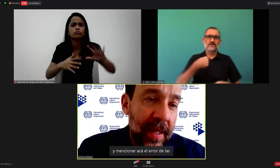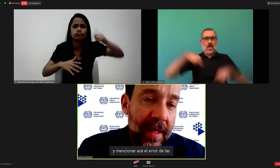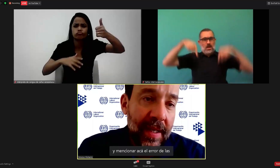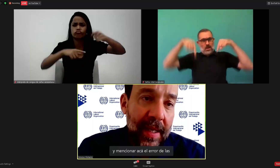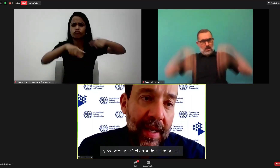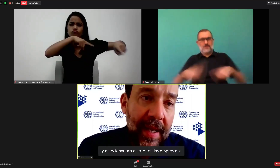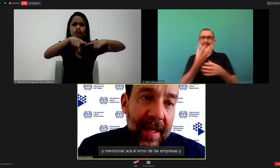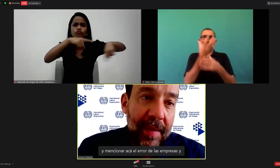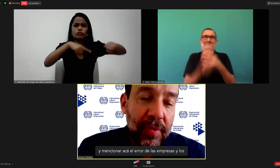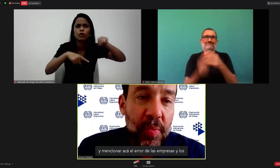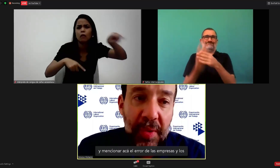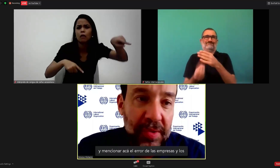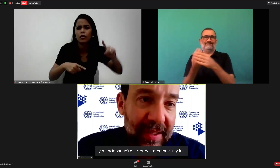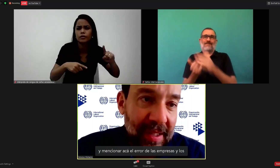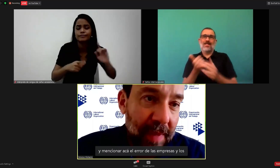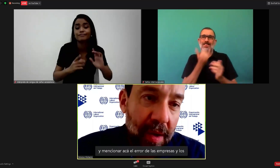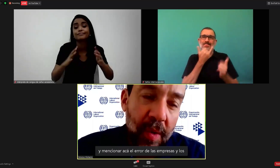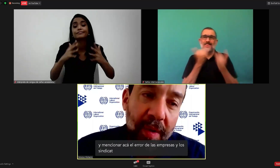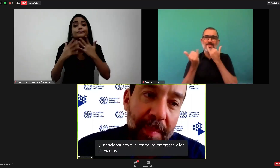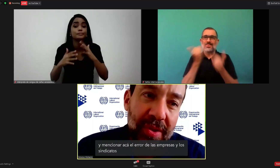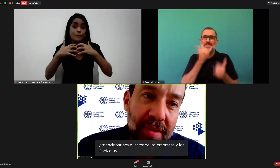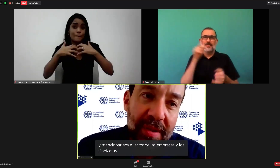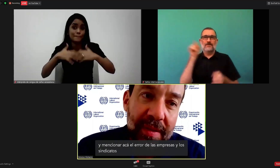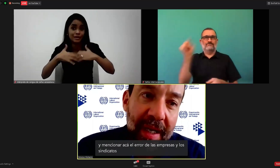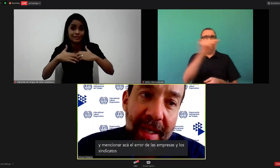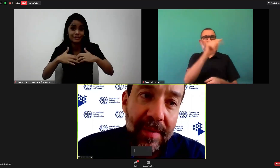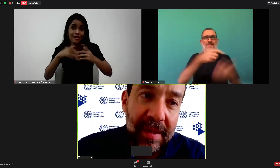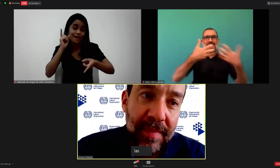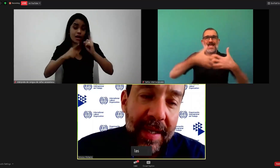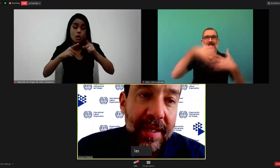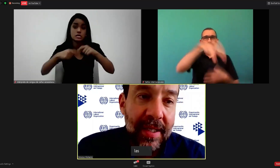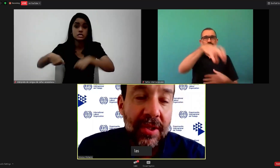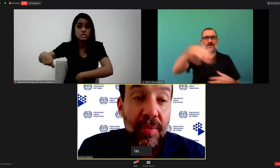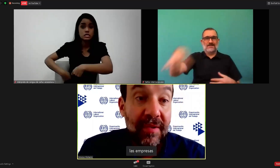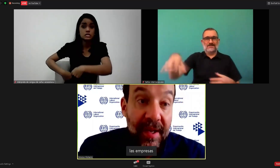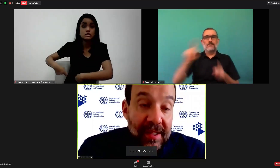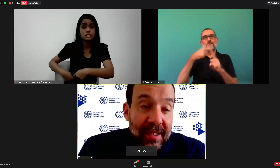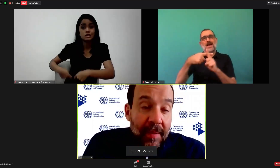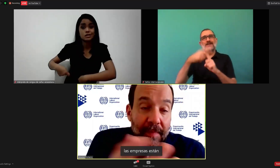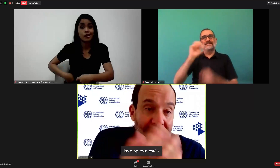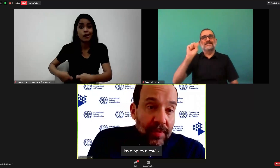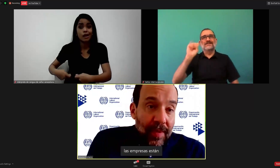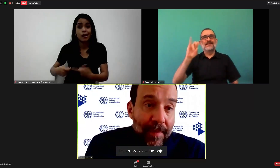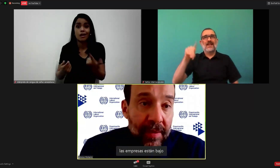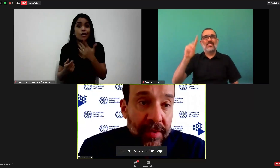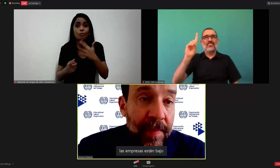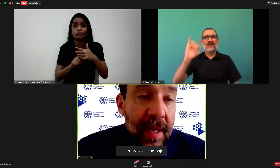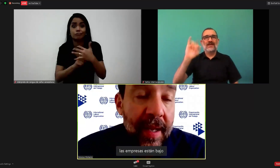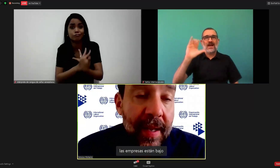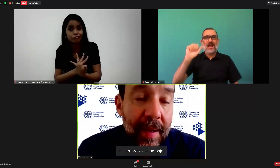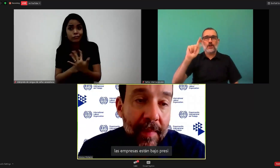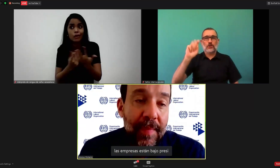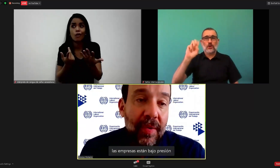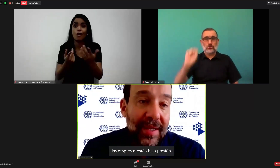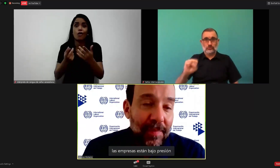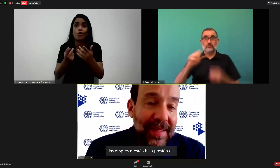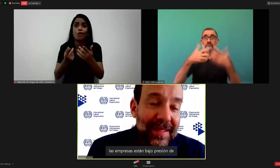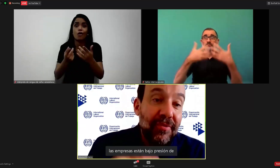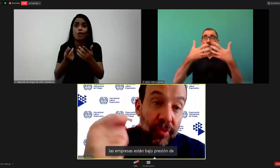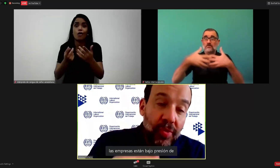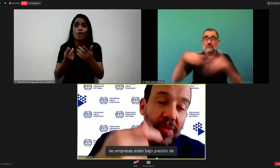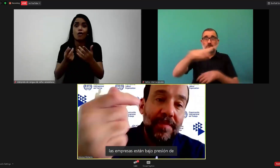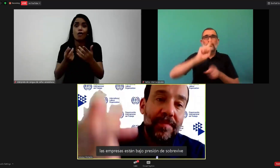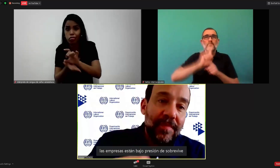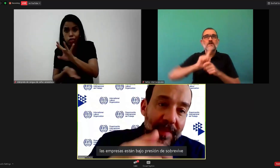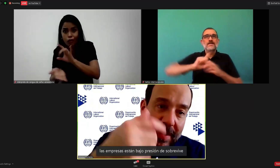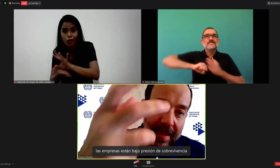empresas, por supuesto que están bajo una presión increíble también de sobrevivencia, y sin empresas no hay empleos. Pero las empresas